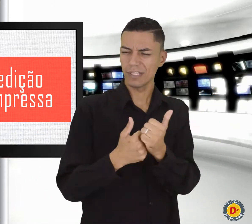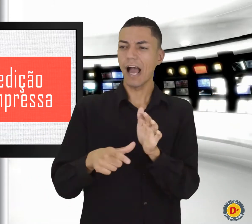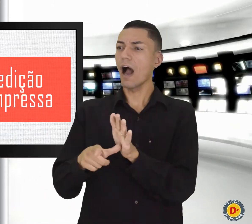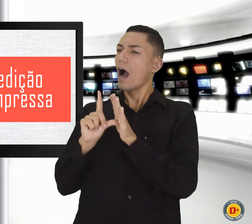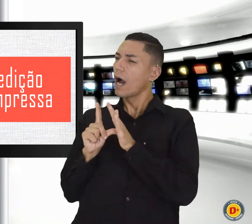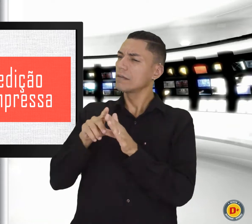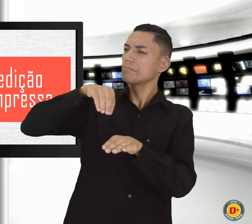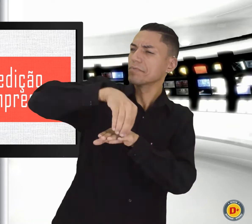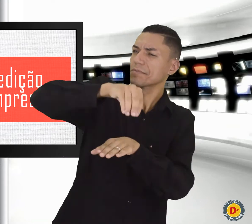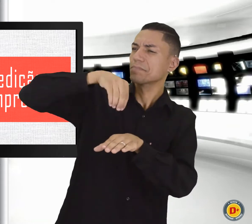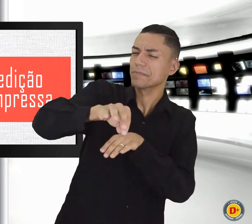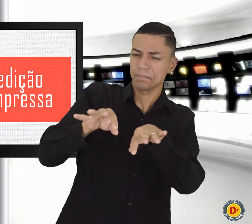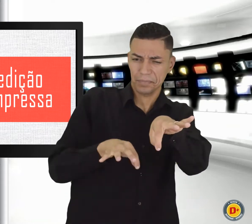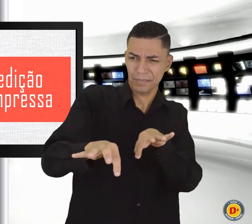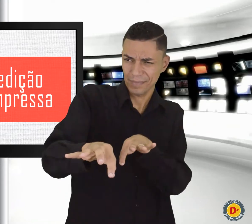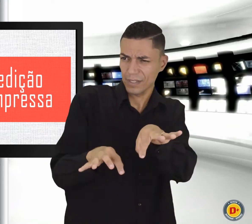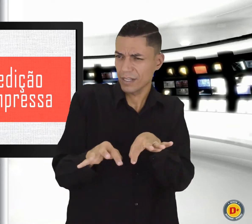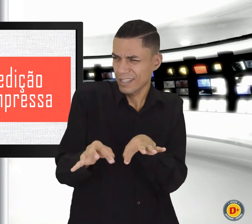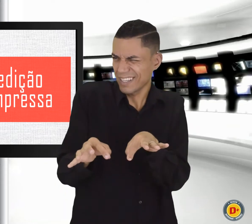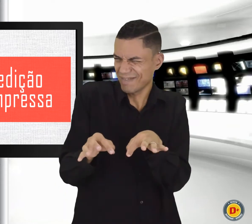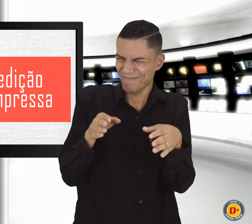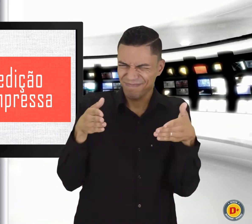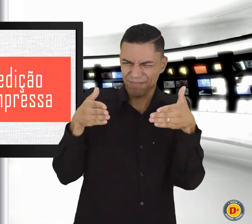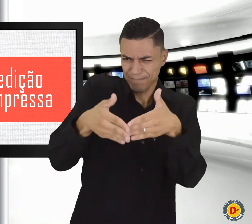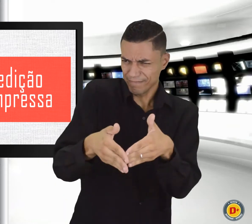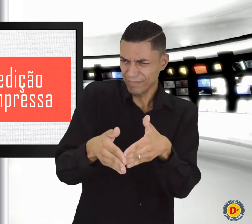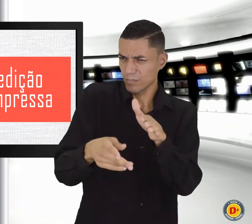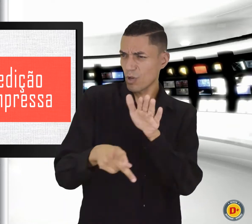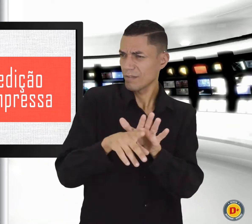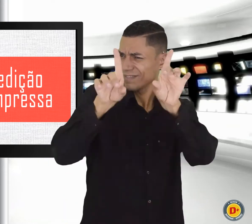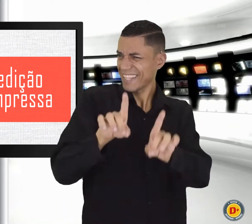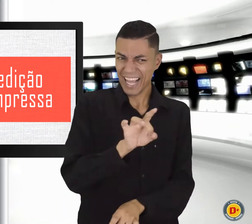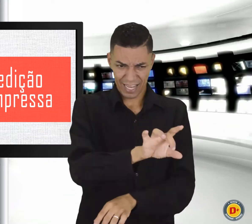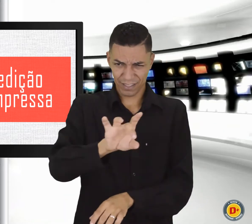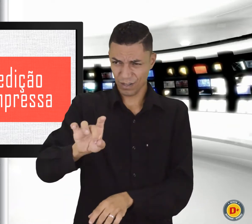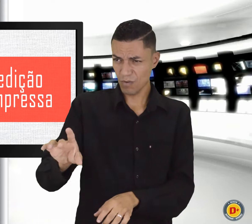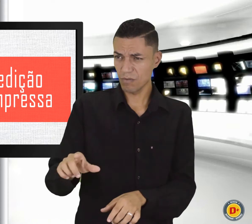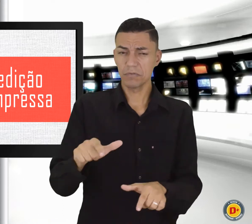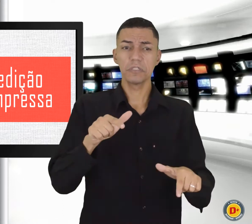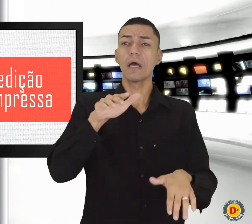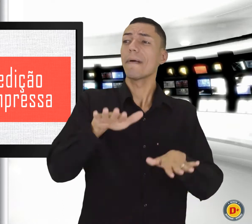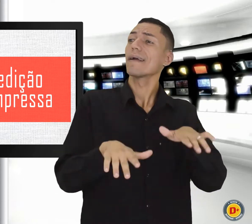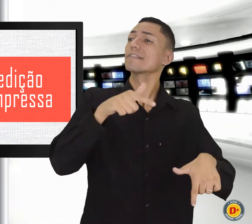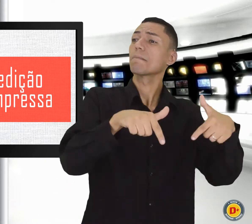ou treinada de alguma forma específica para exercer uma atividade em algum posto de trabalho?